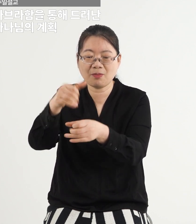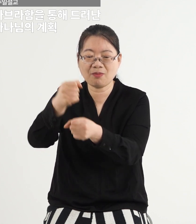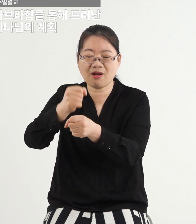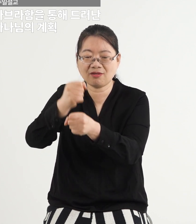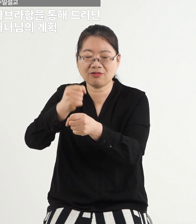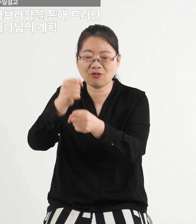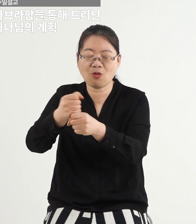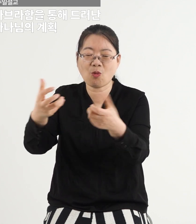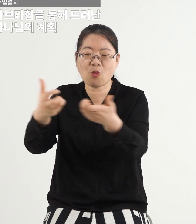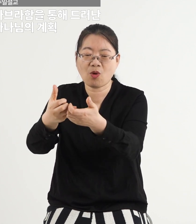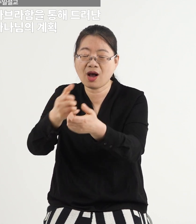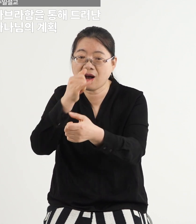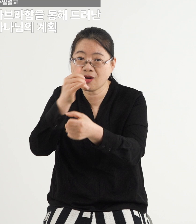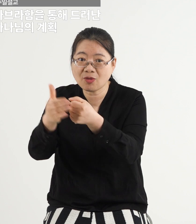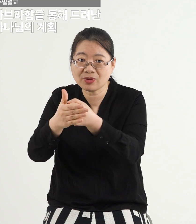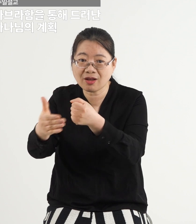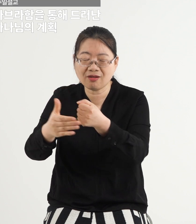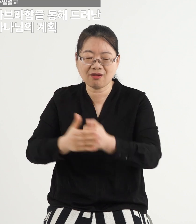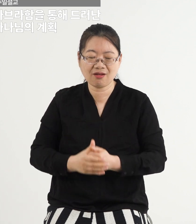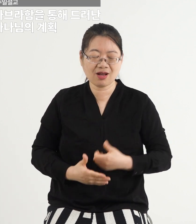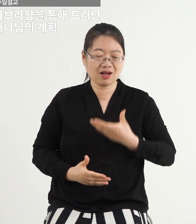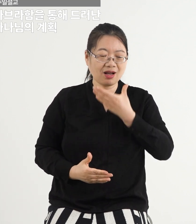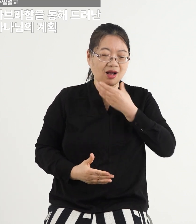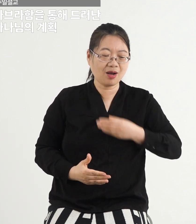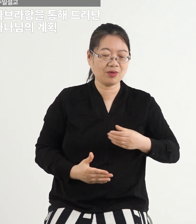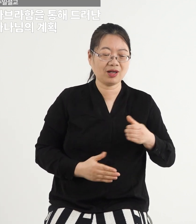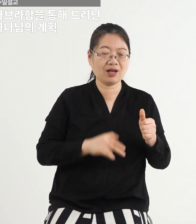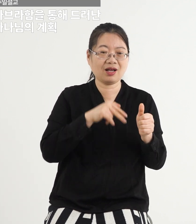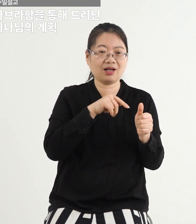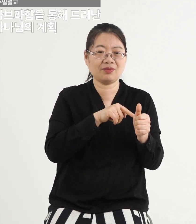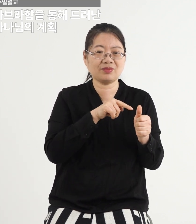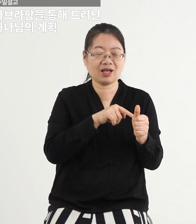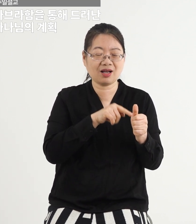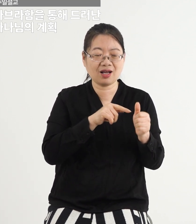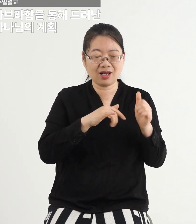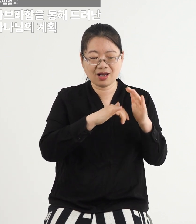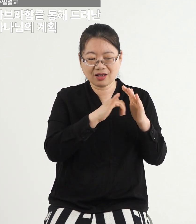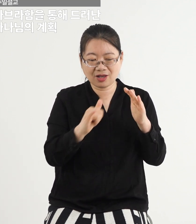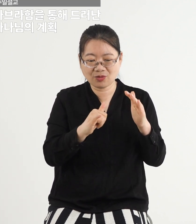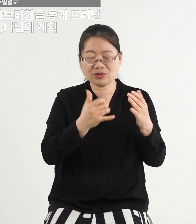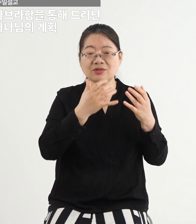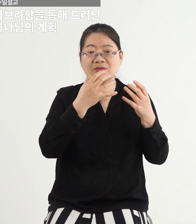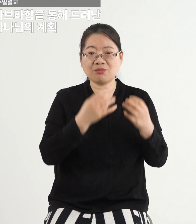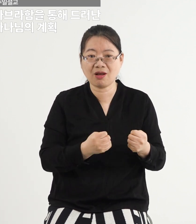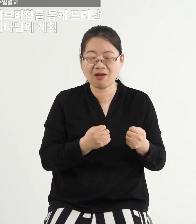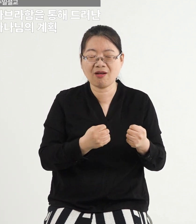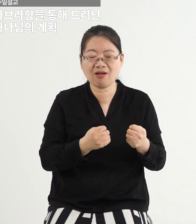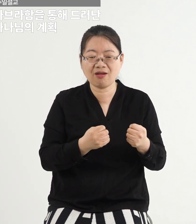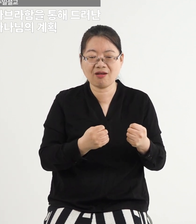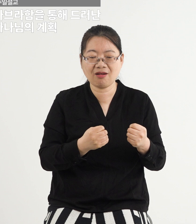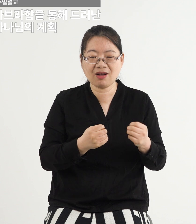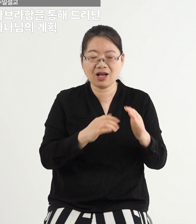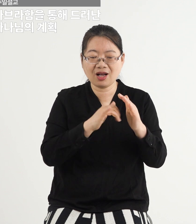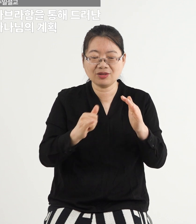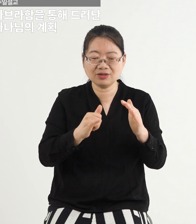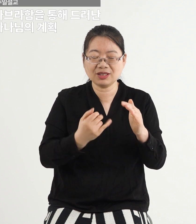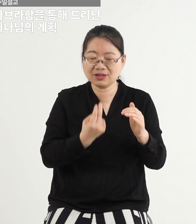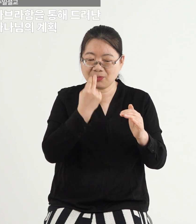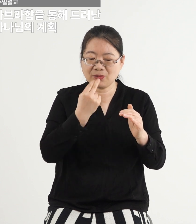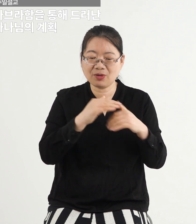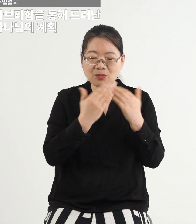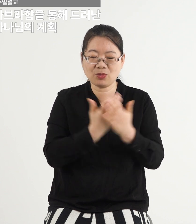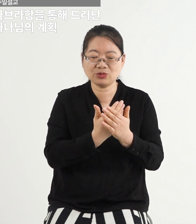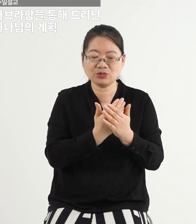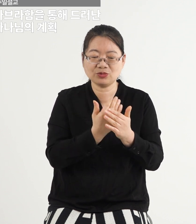그 가장으로서 얼마나 식솔들이 많고 그들의 목숨이 자기 손에 다 부담으로 얹어져 있는데